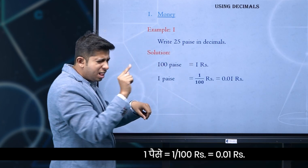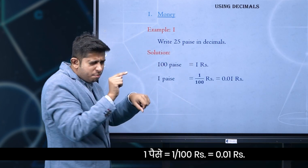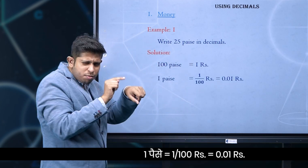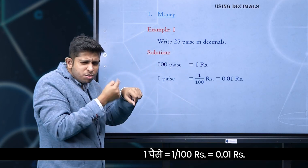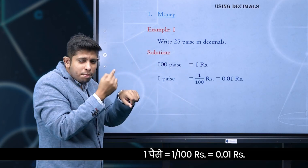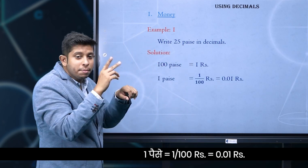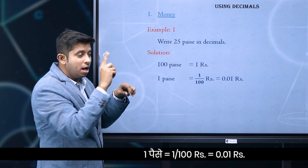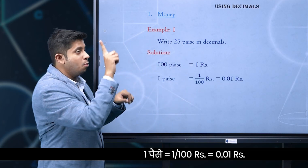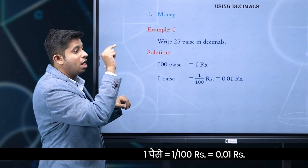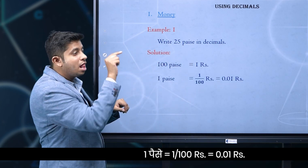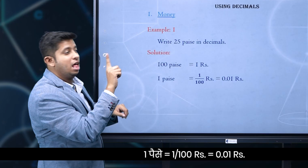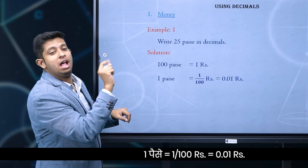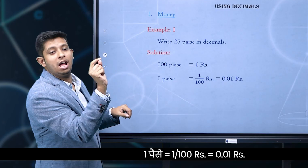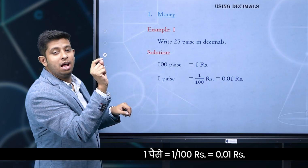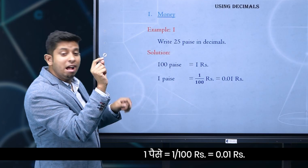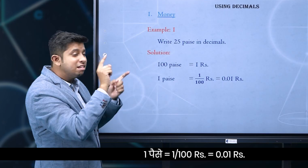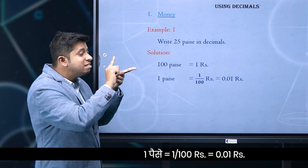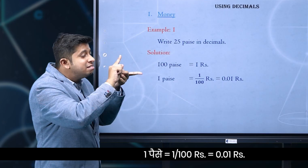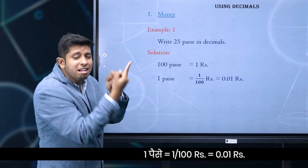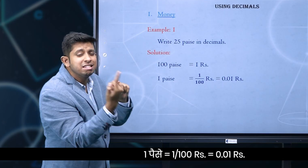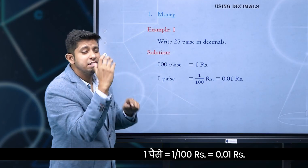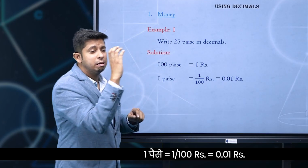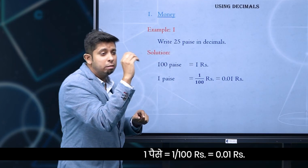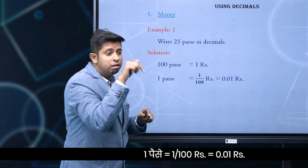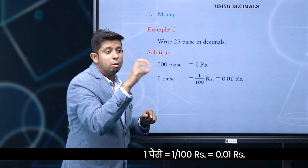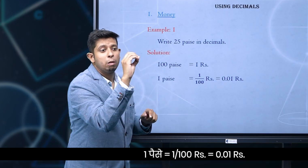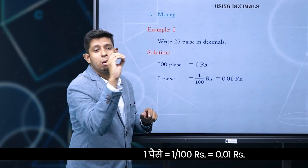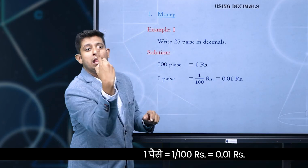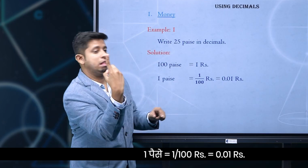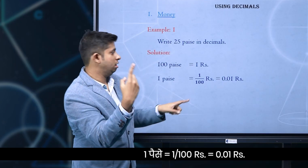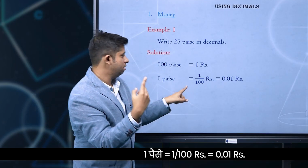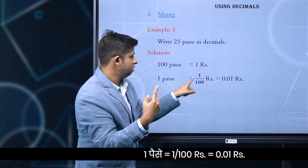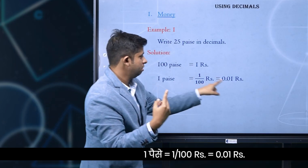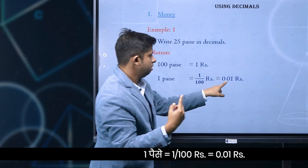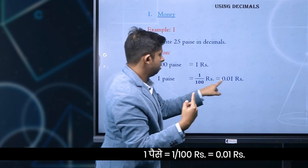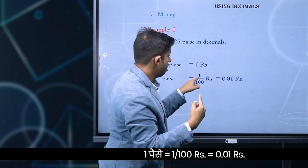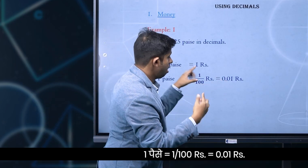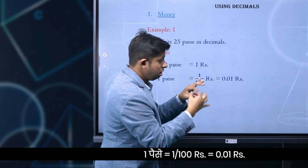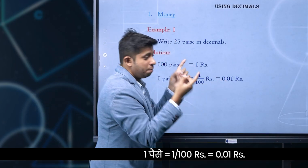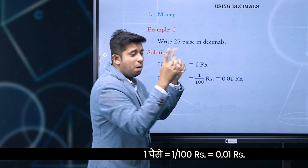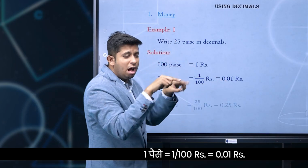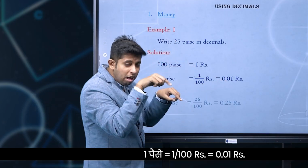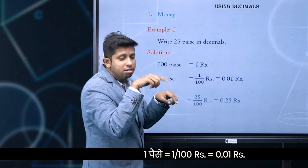1 पैसा बरोबर 1 भागिले 100 रुपये बरोबर 0.01 रुपया.